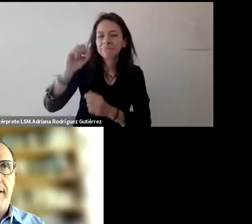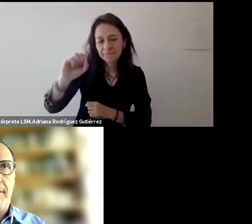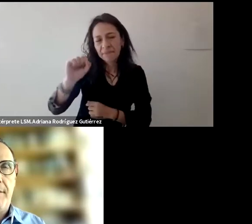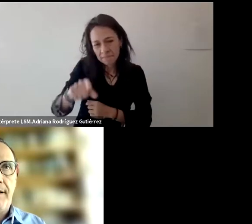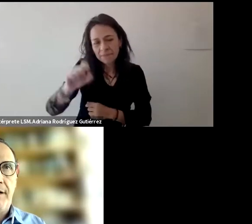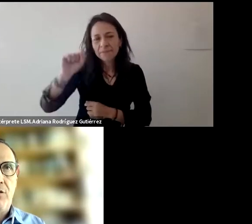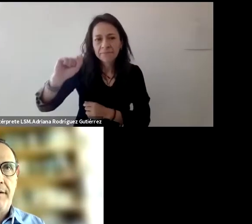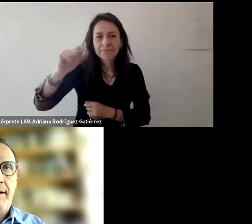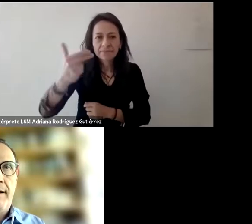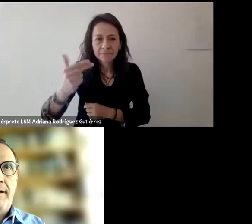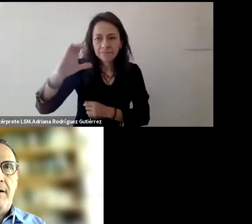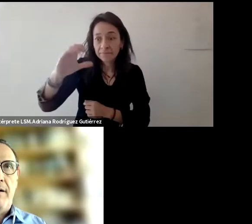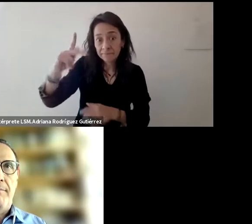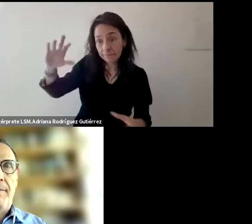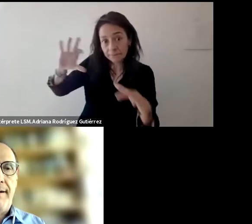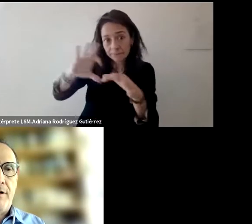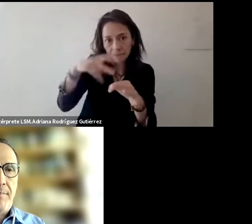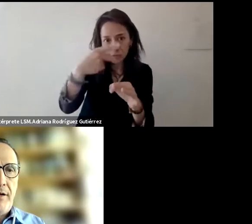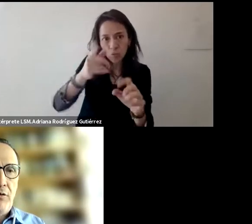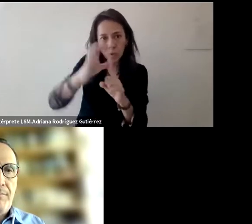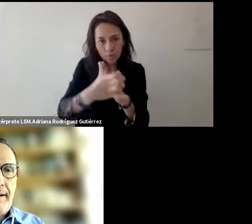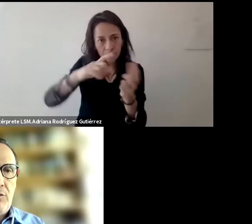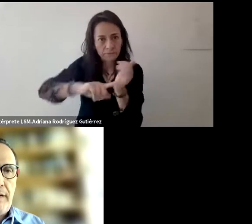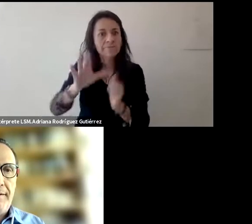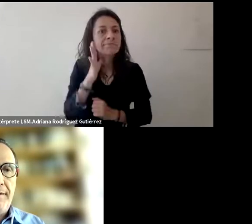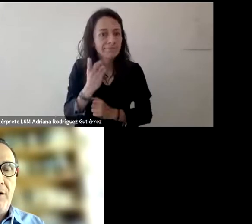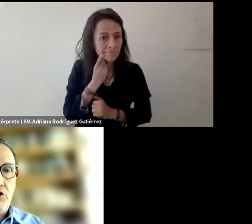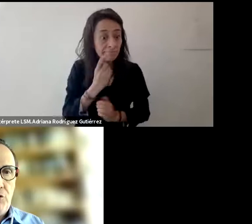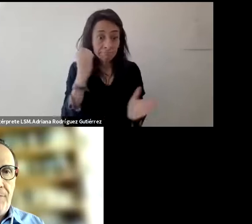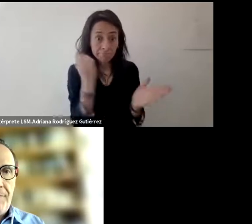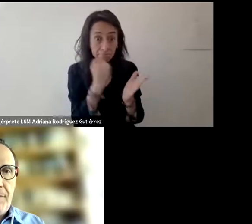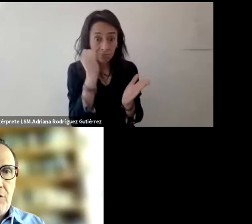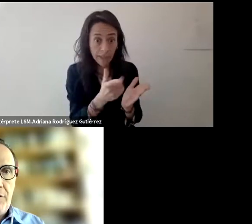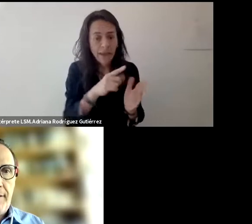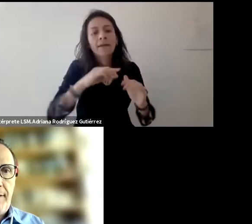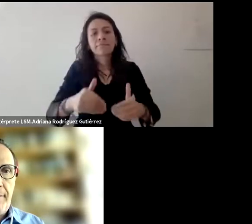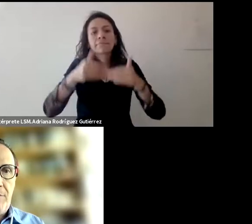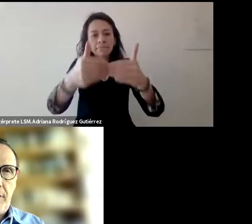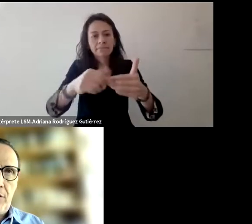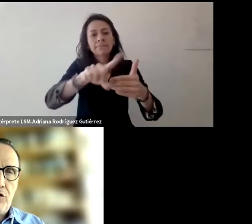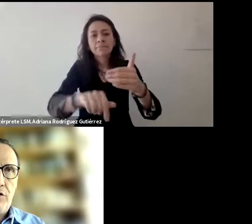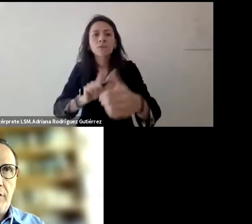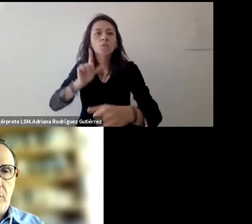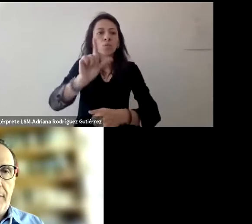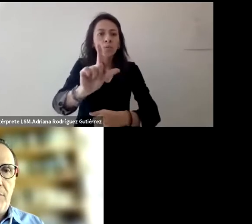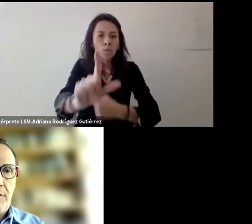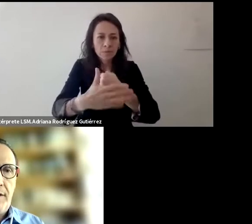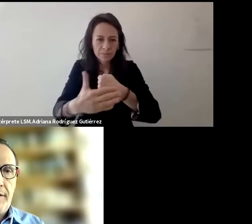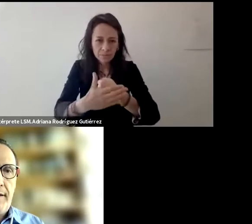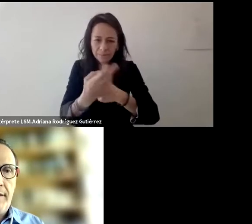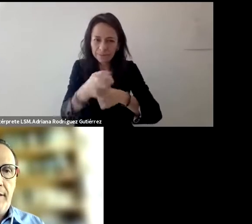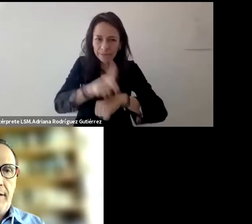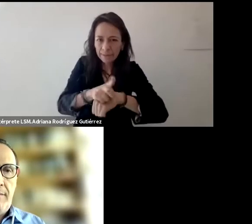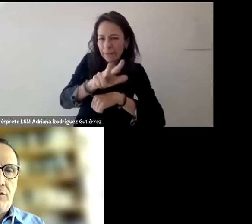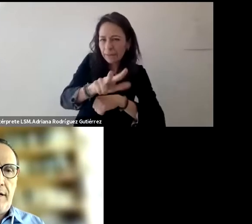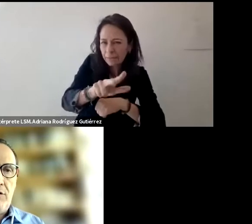que estarían manejando es pasarlo a pleno para el lunes 18. Entonces, el mismo 18, 19 lo podrían